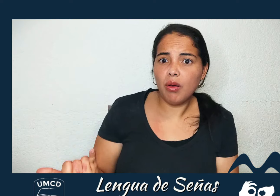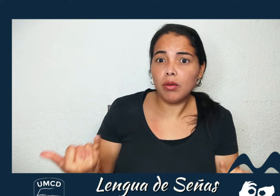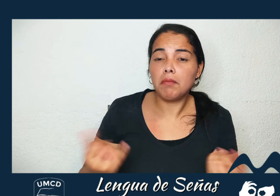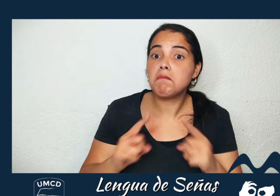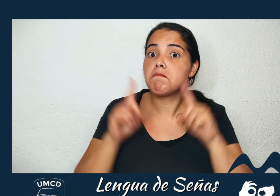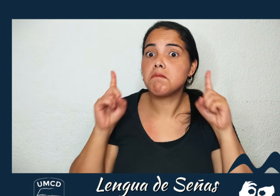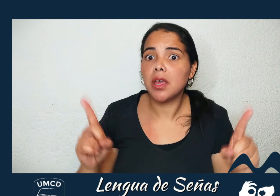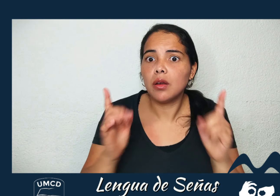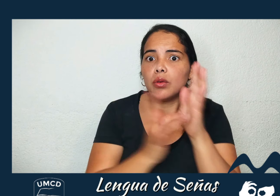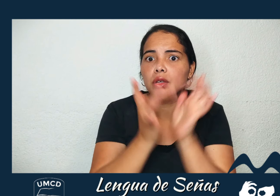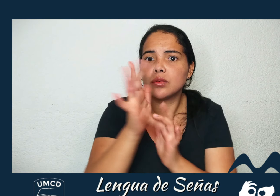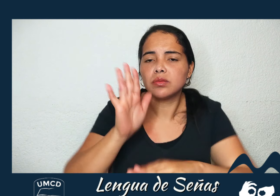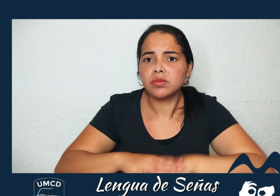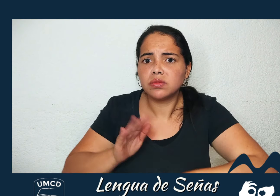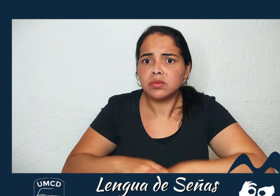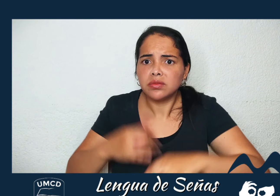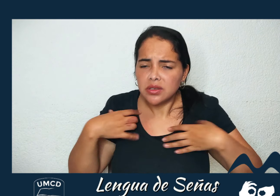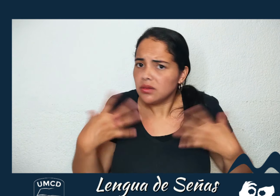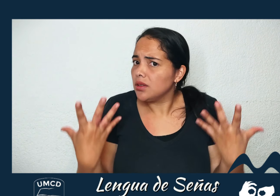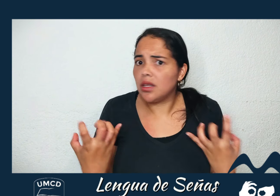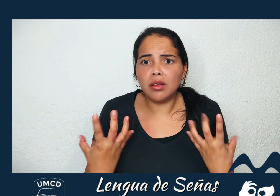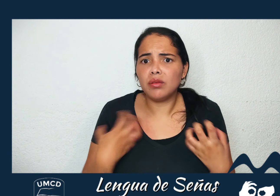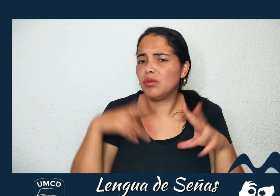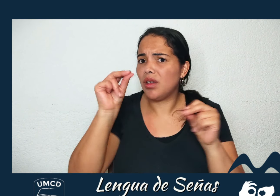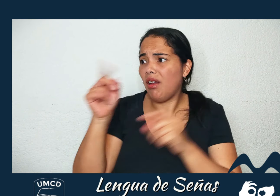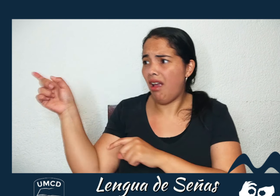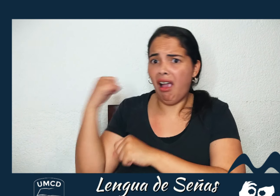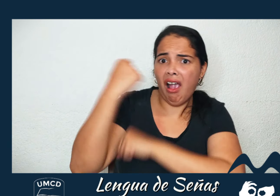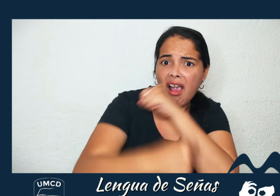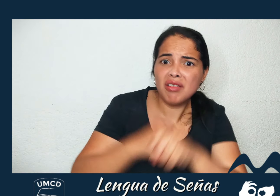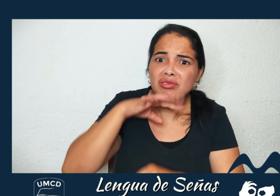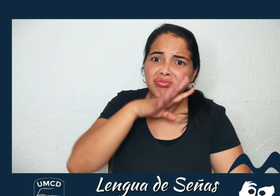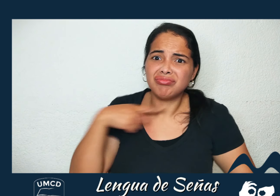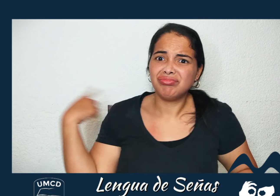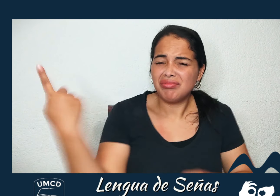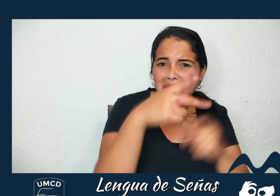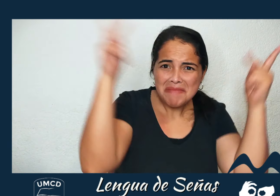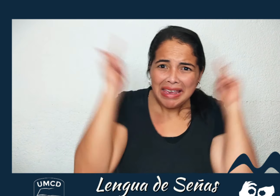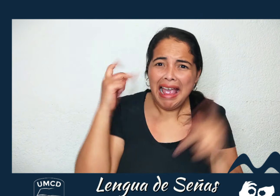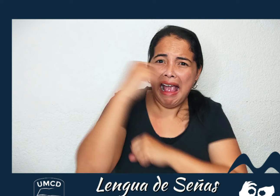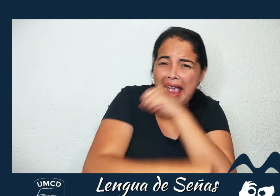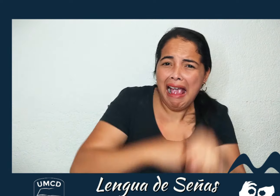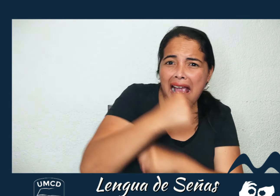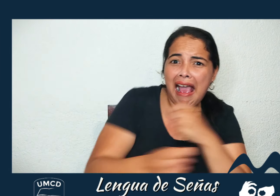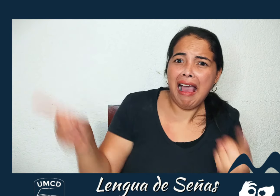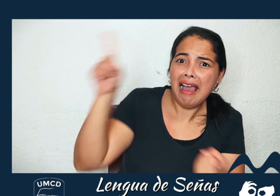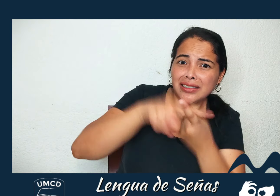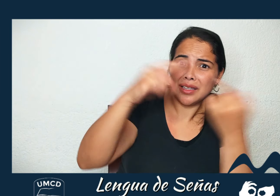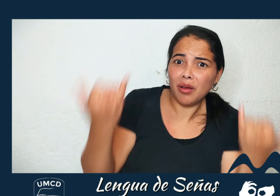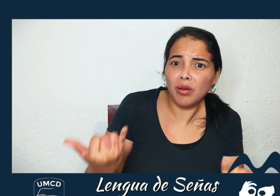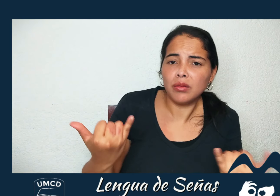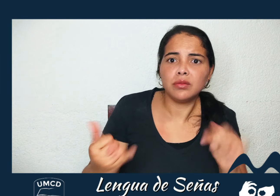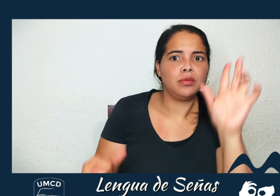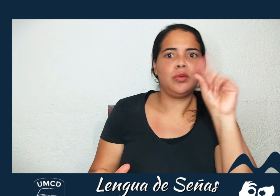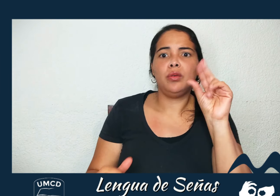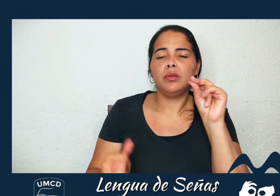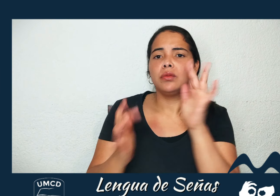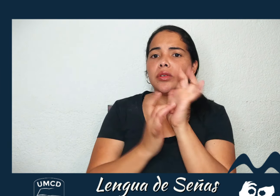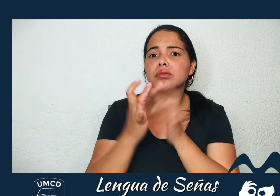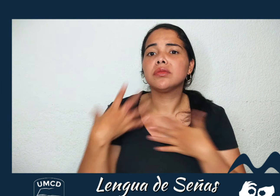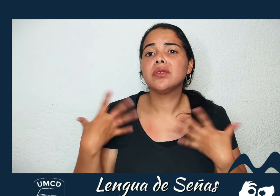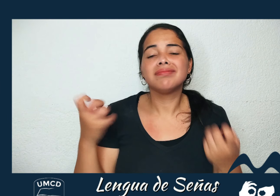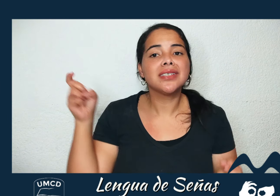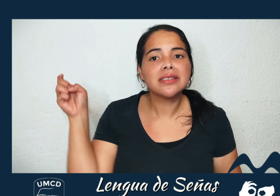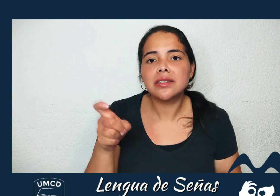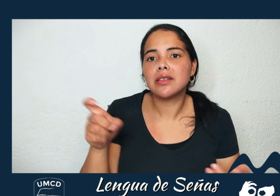oportunidad de que yo sea perdonado y pueda nuevamente ser restablecida mi relación con Dios.